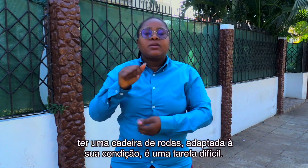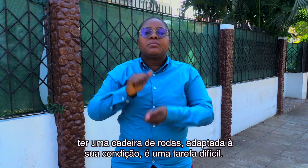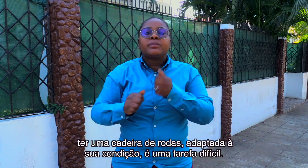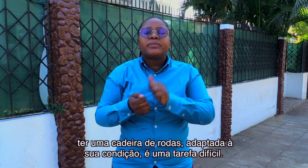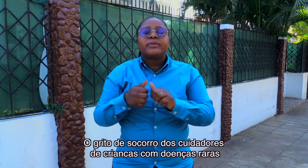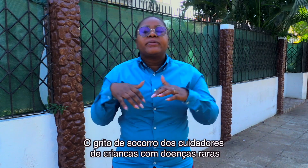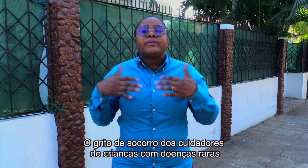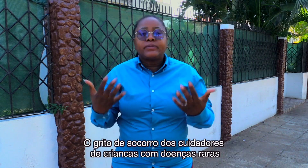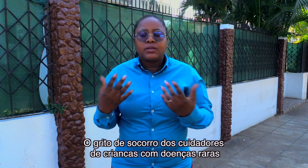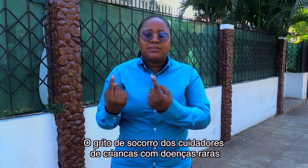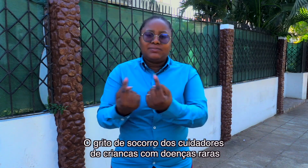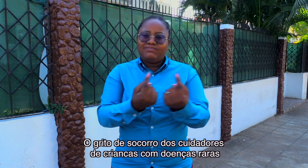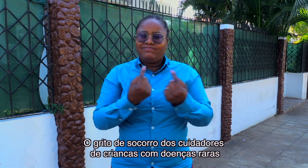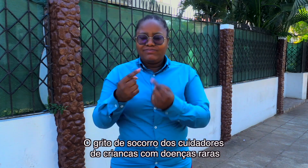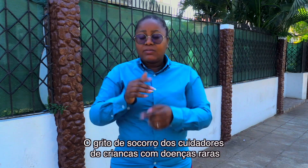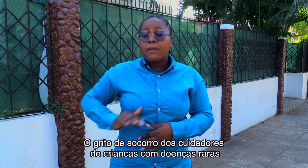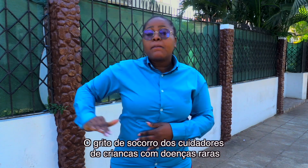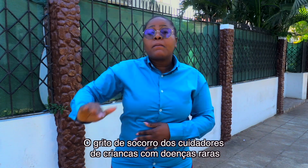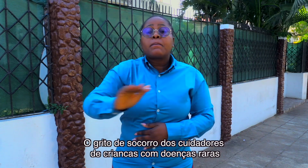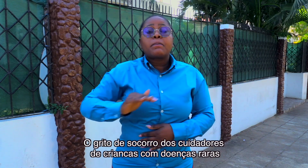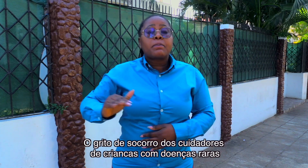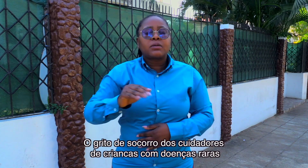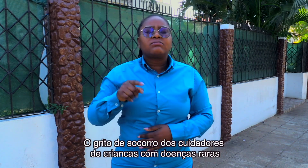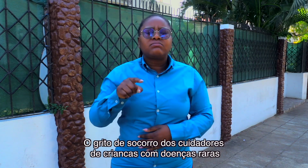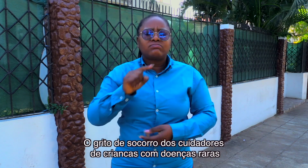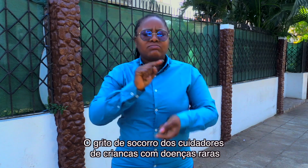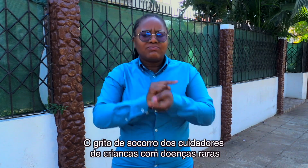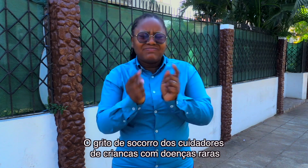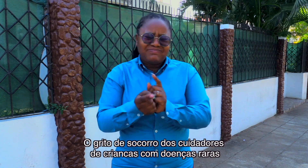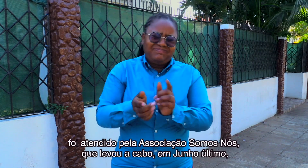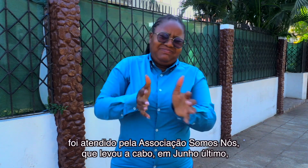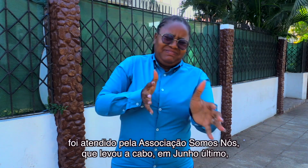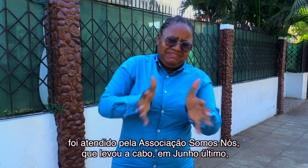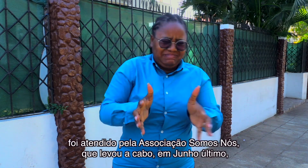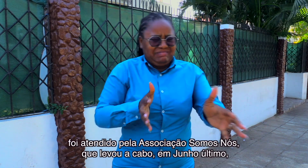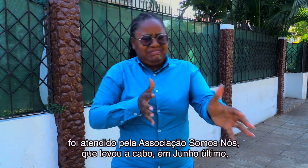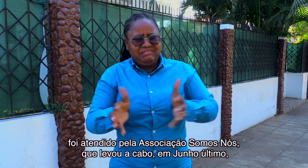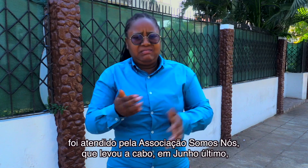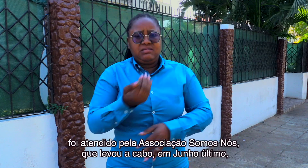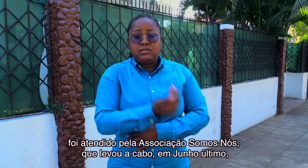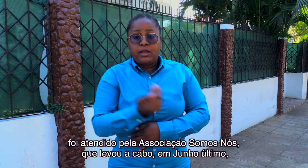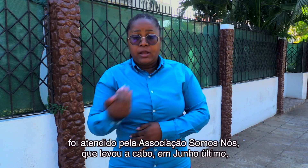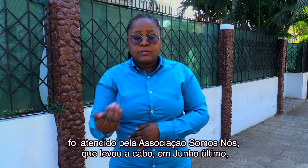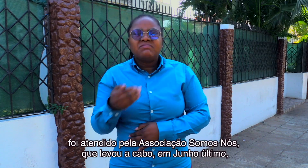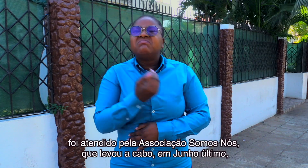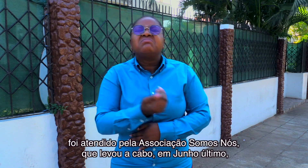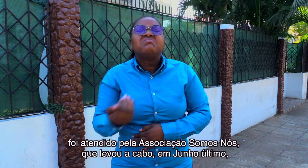difícil. O grito de socorro dos cuidadores de crianças com doenças raras foi atendido pela Associação Somos Nós, que